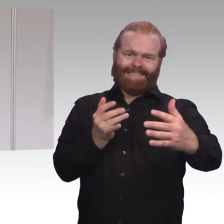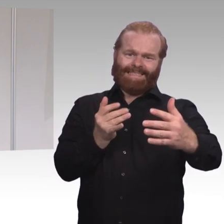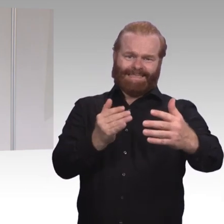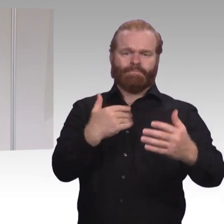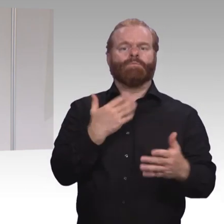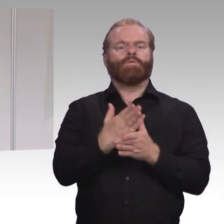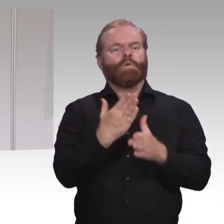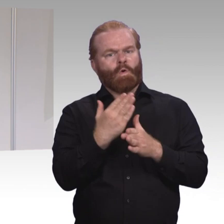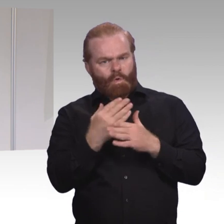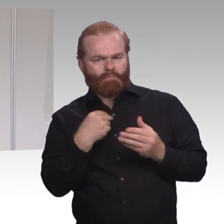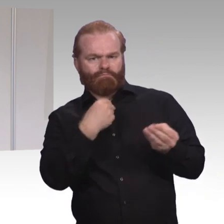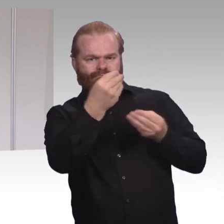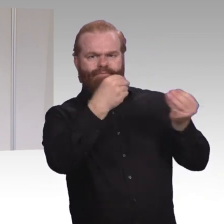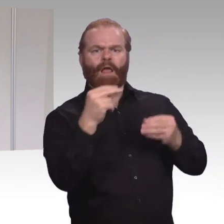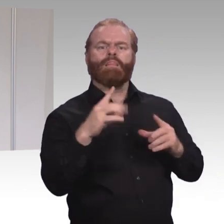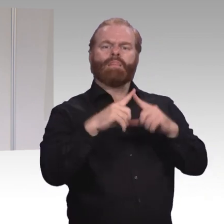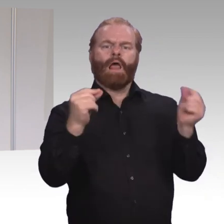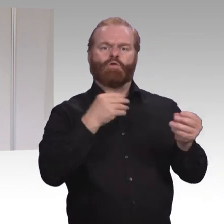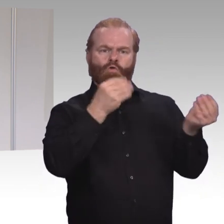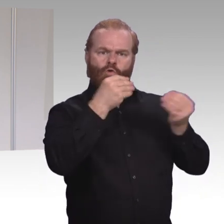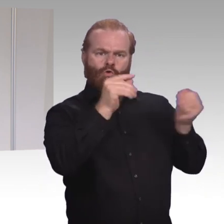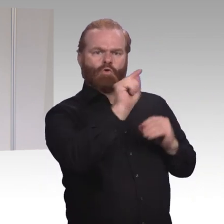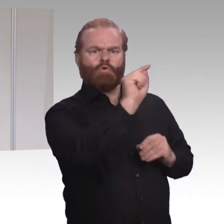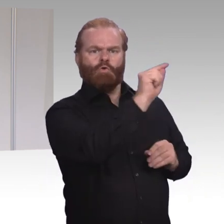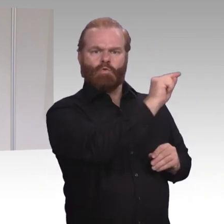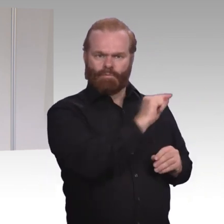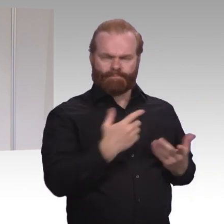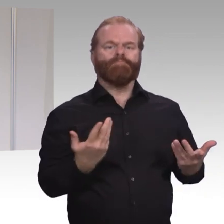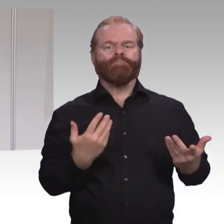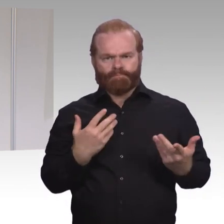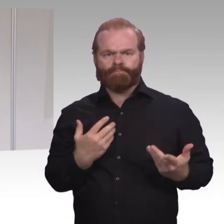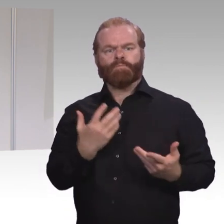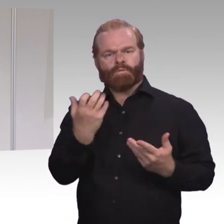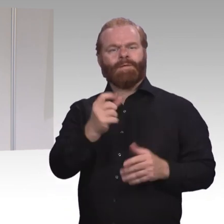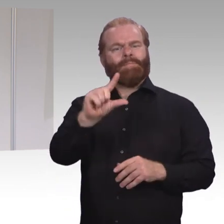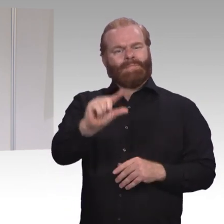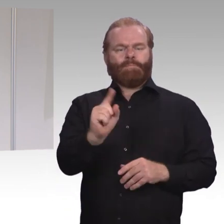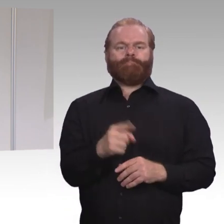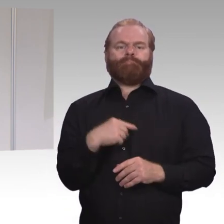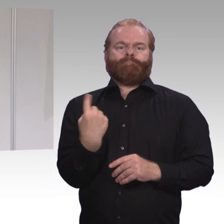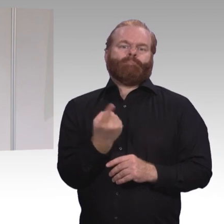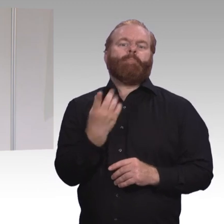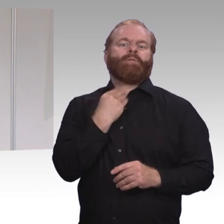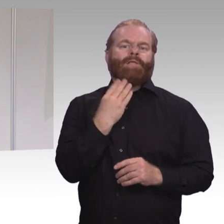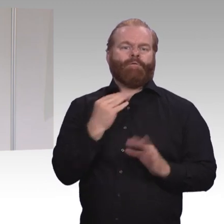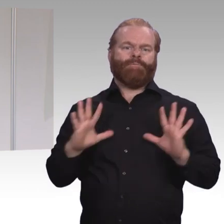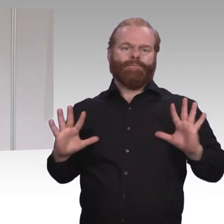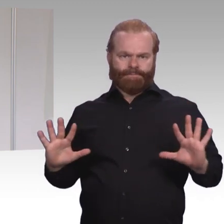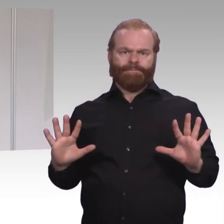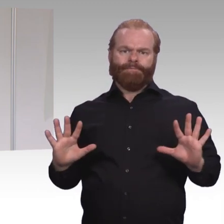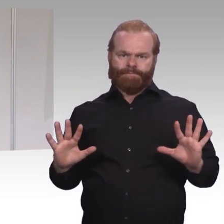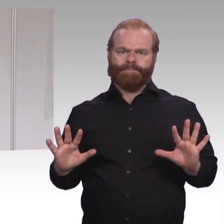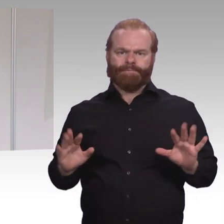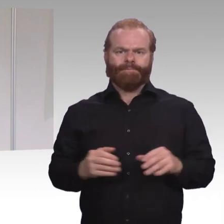sagen, nicht um Wünsche von außen. Es geht hier nicht um Aufrüstung. Es geht hier um Ausrüstung